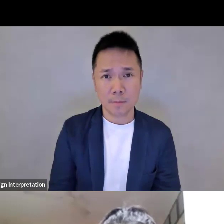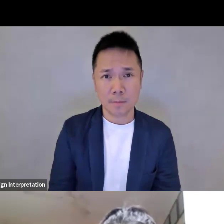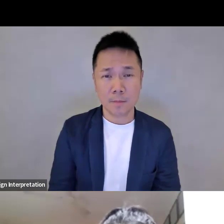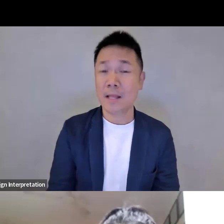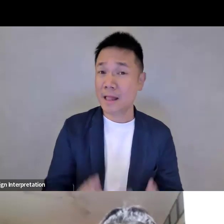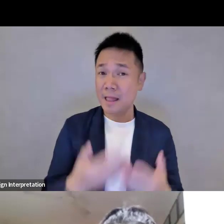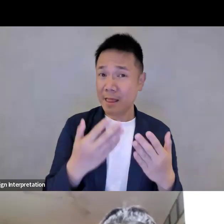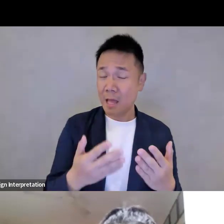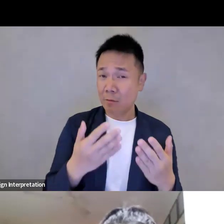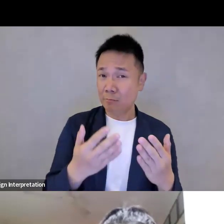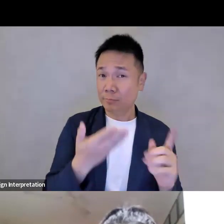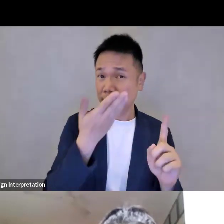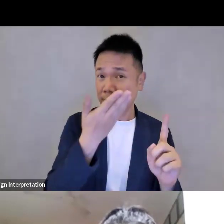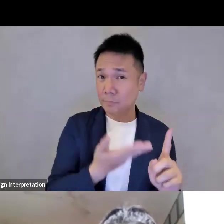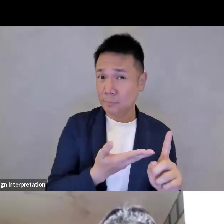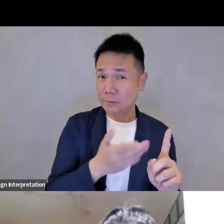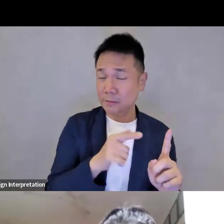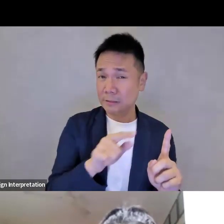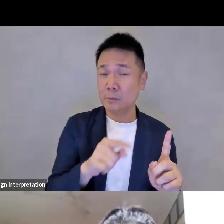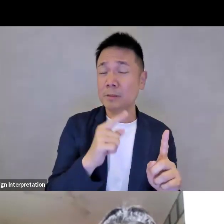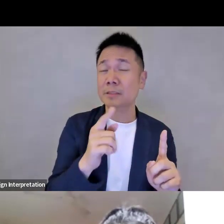性。